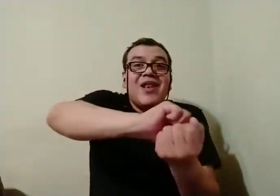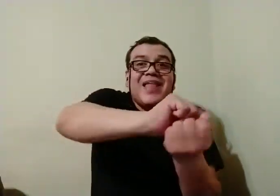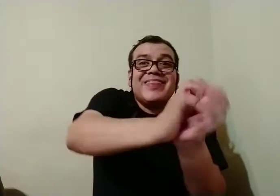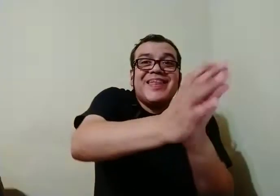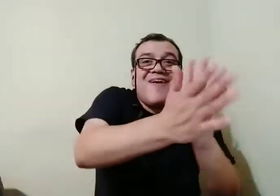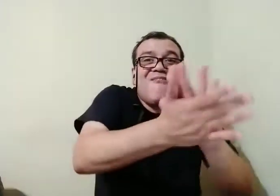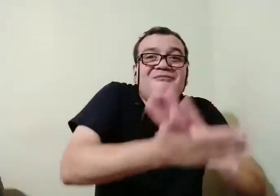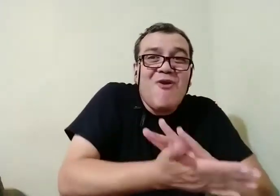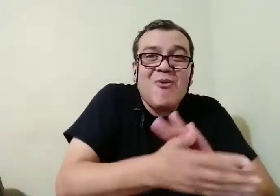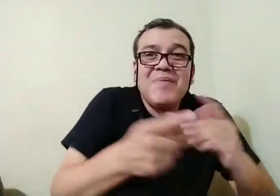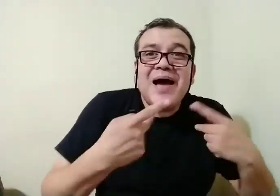transforma.